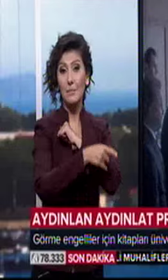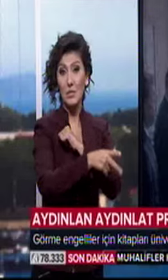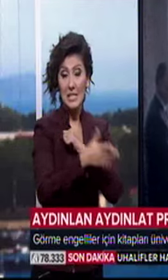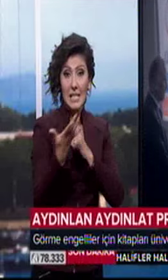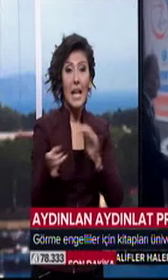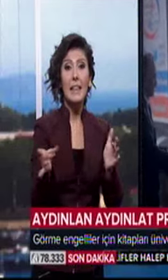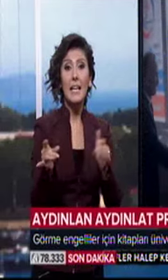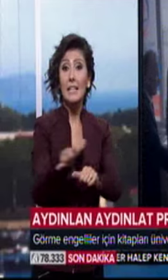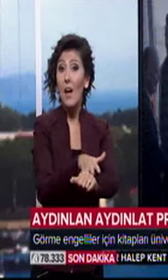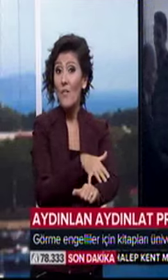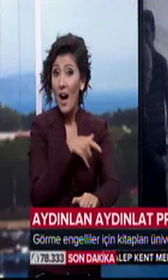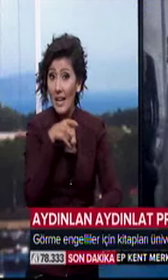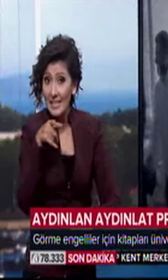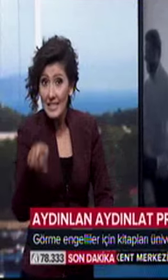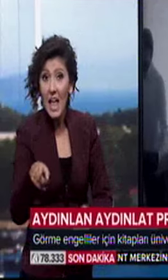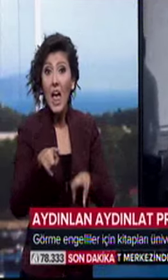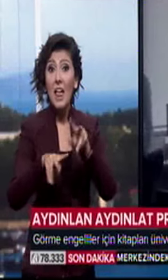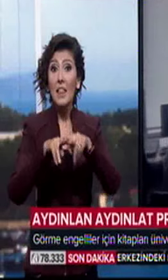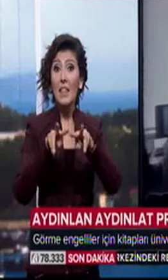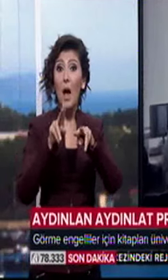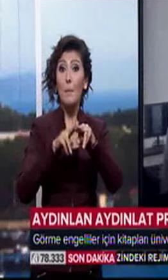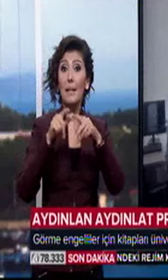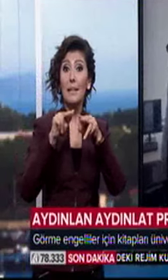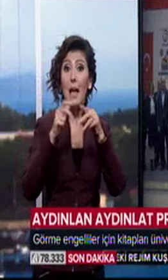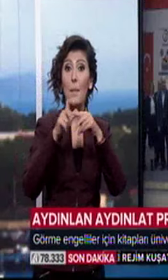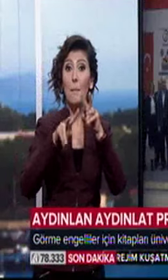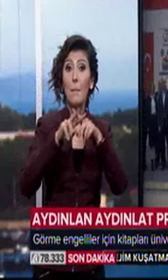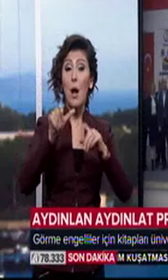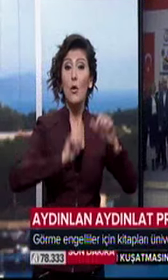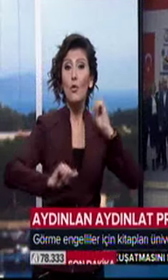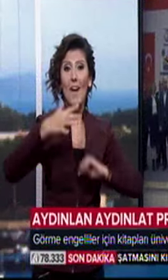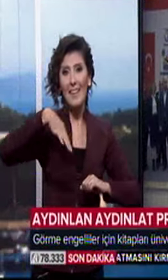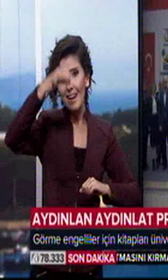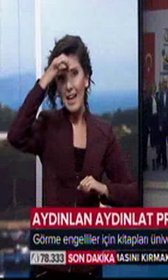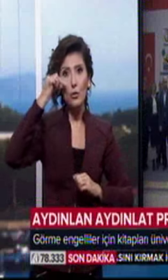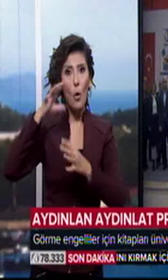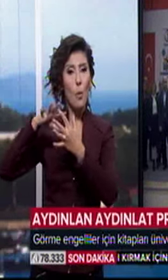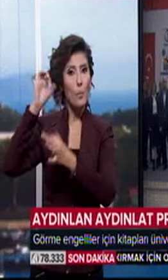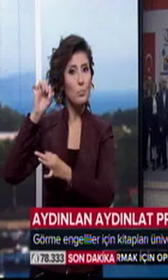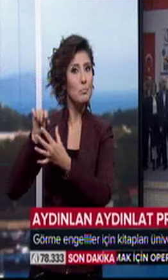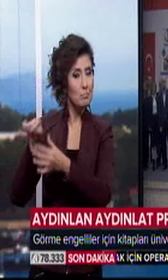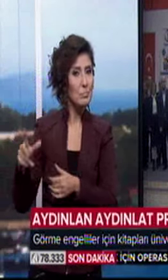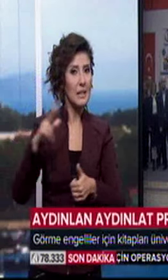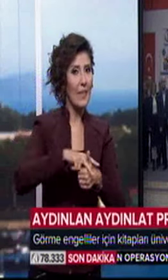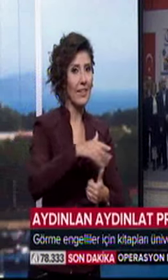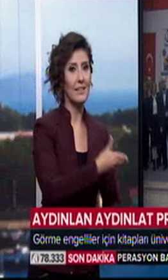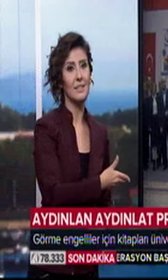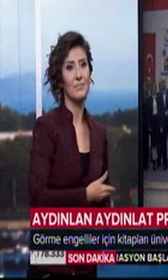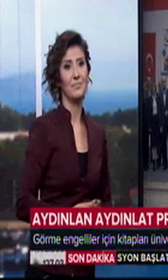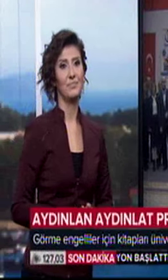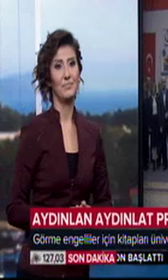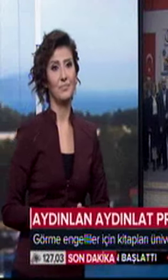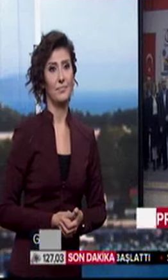ile birlikte Tekirdağ Valisi Mehmet Ceylan, Namık Kemal Üniversitesi Rektörü Profesör Osman Şimşek de katıldı.